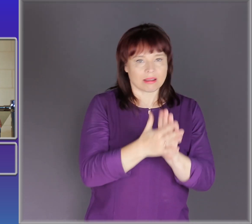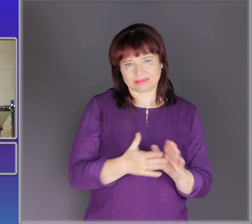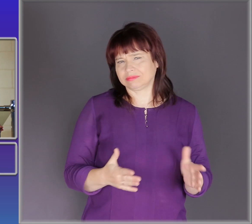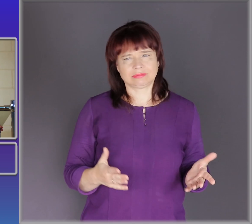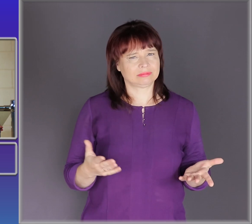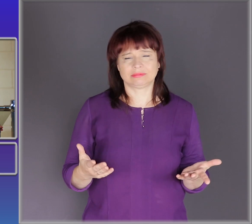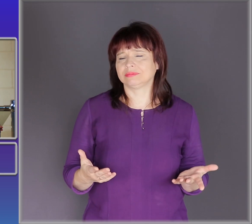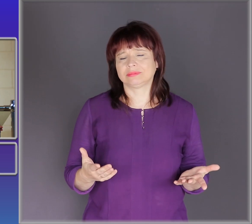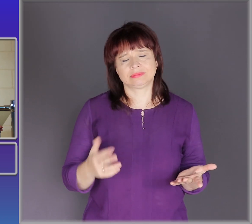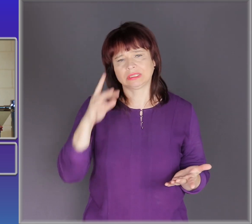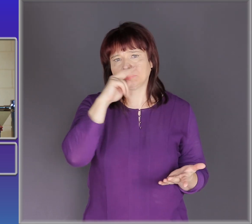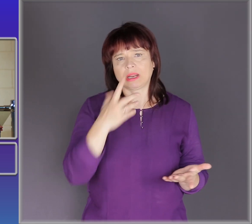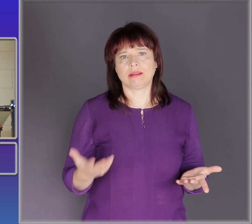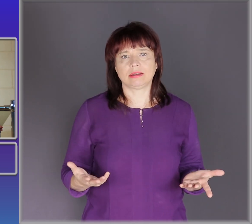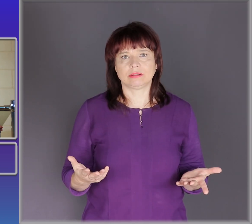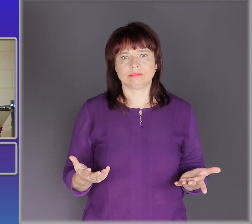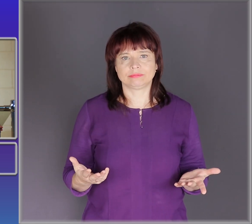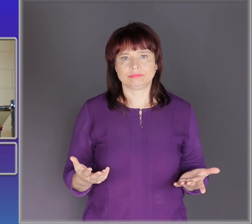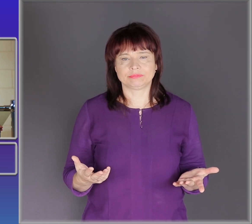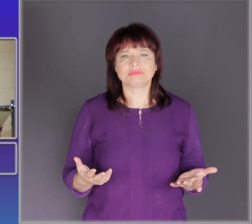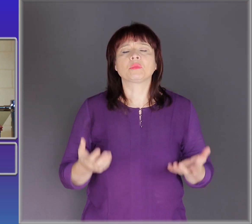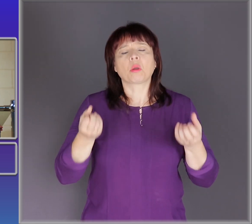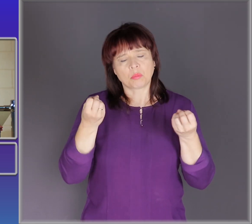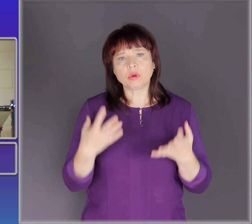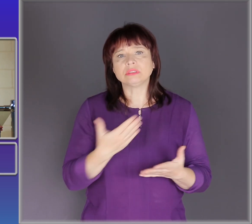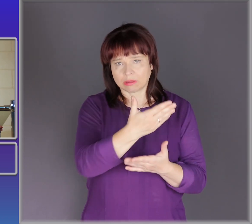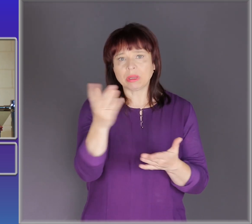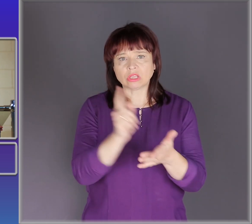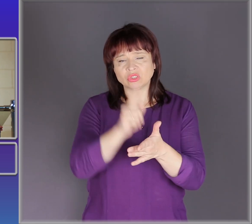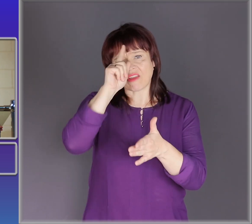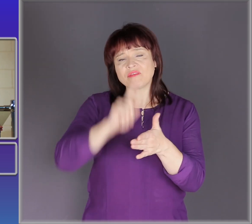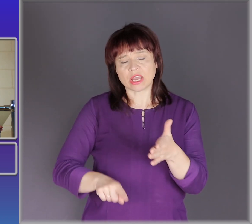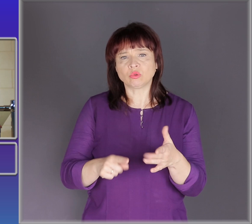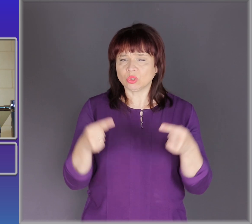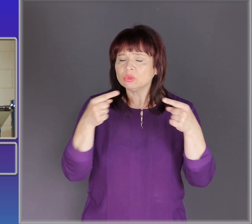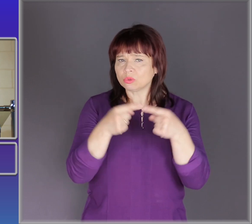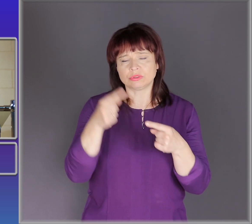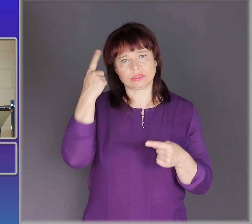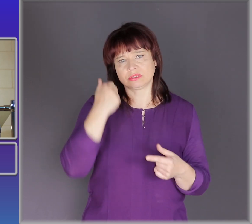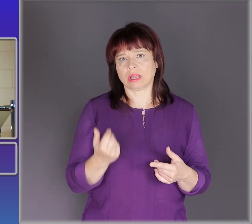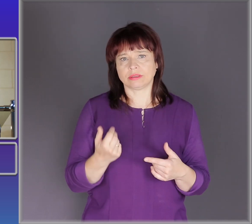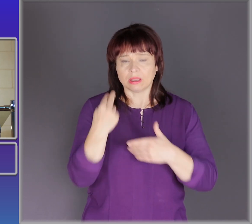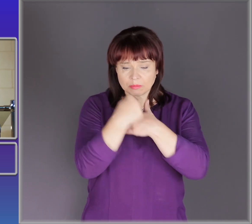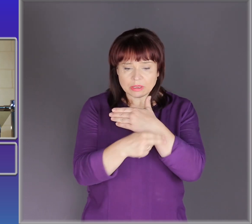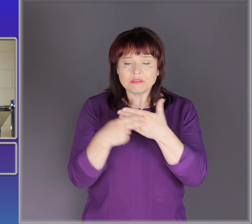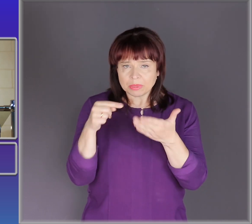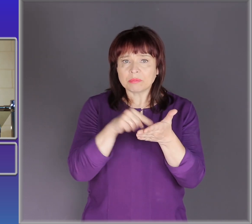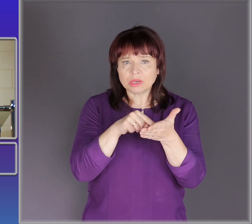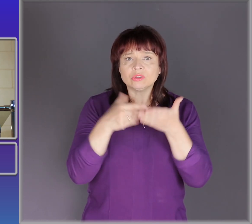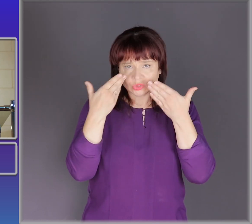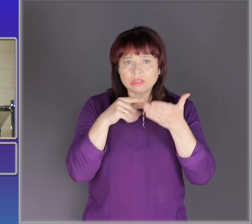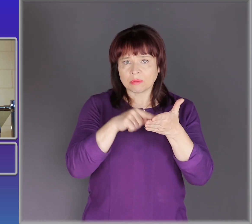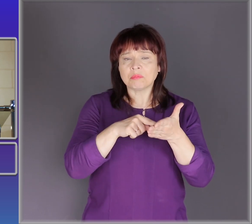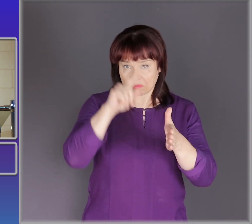сверхестественный момент давайте для себя просто определим что когда мы верим в библию мы